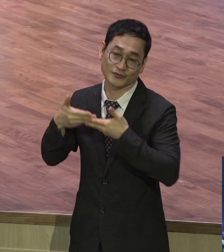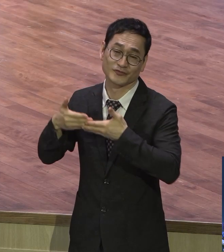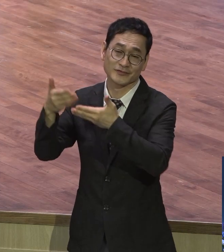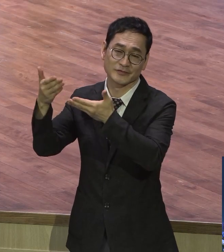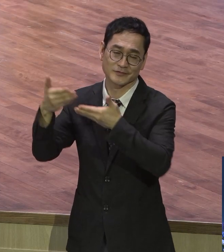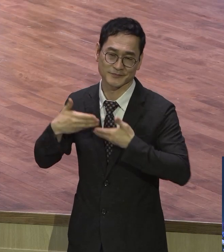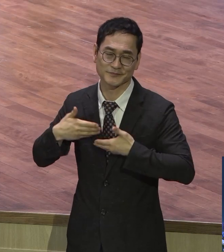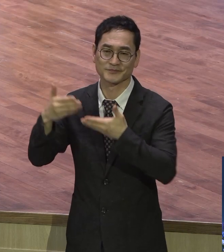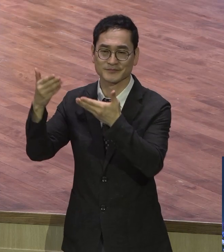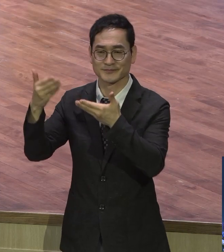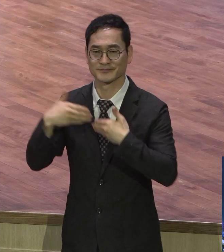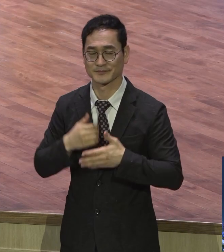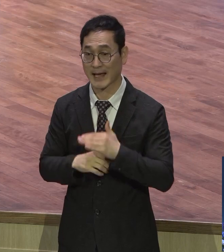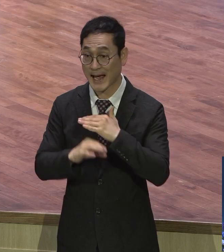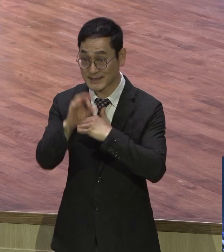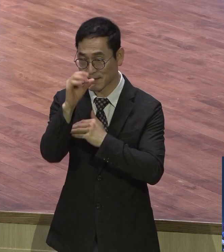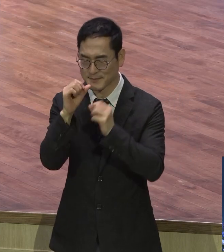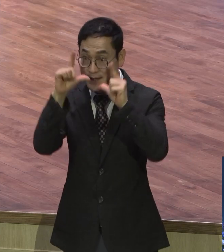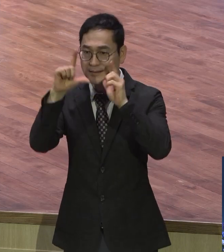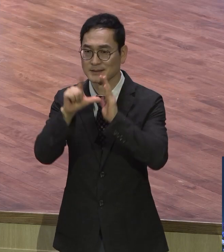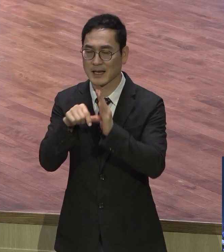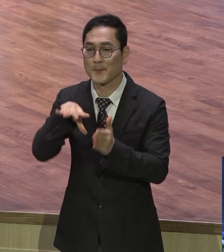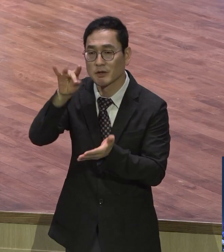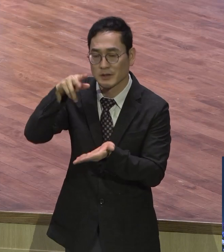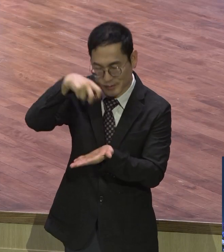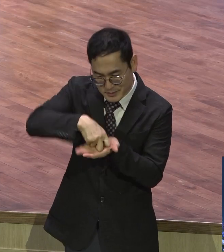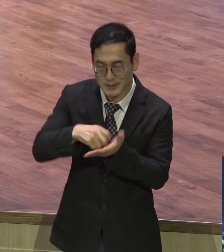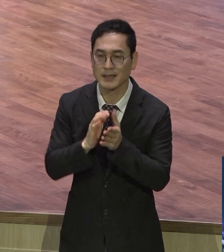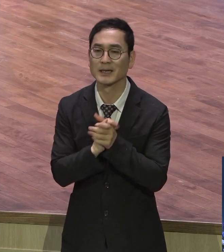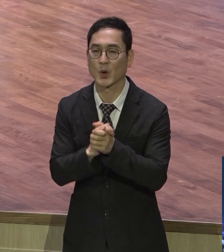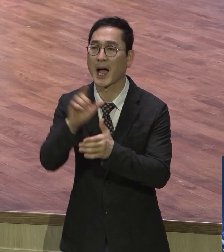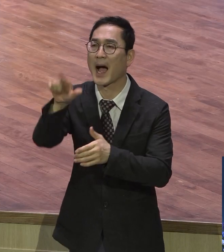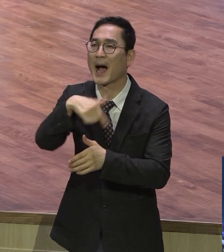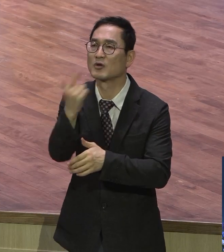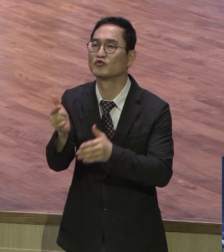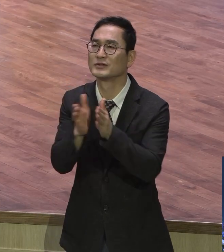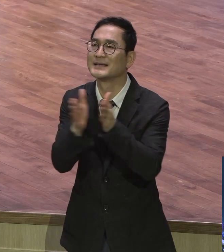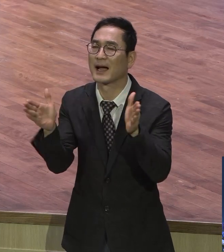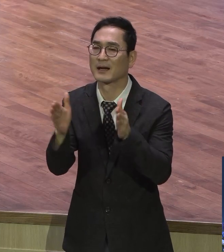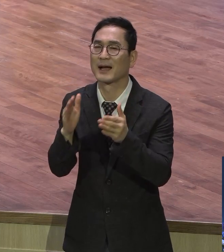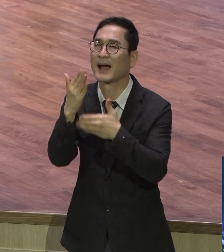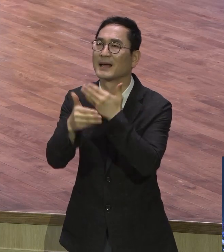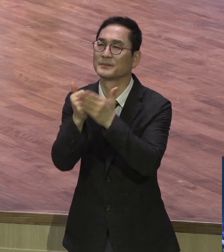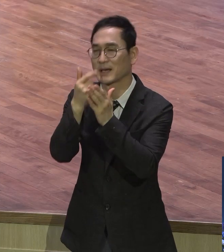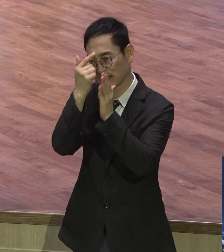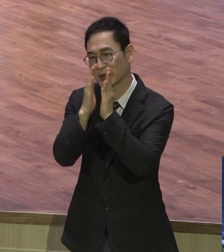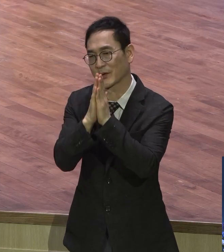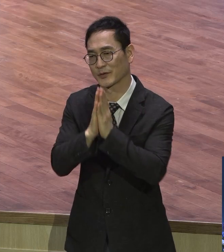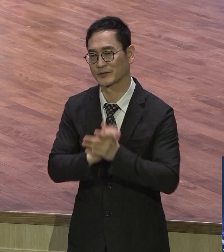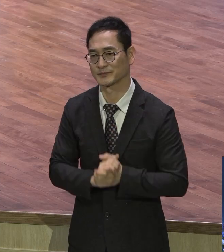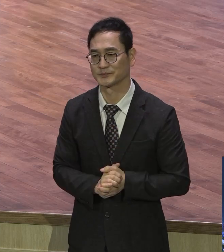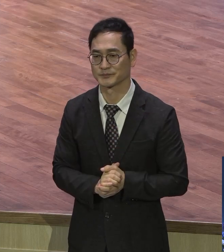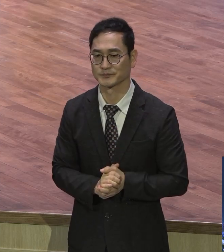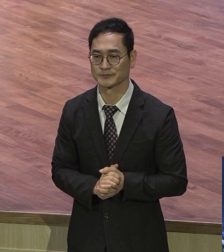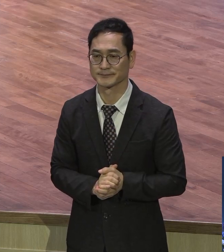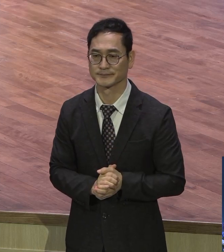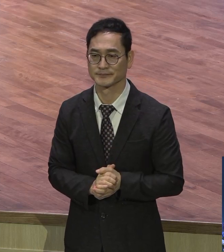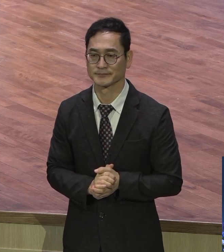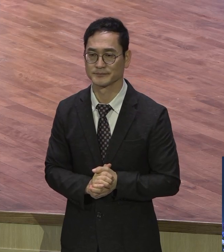여러분 아침 일할 때 먼저 하나님께 물을 꿇고 기도하고 하루을 시작하세요 말씀 다 들으면서 출근하세요